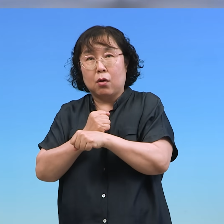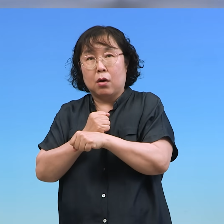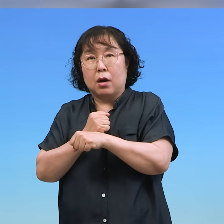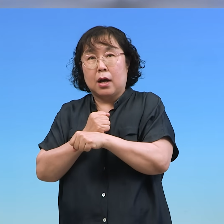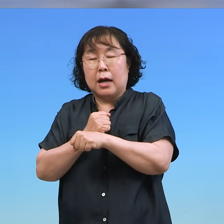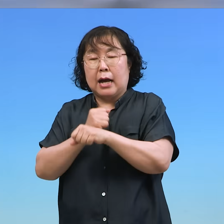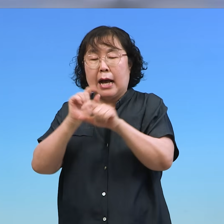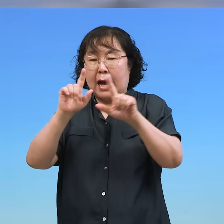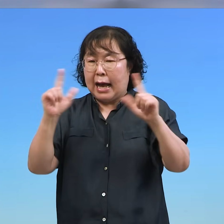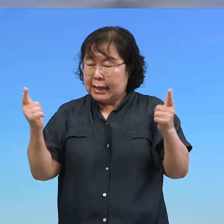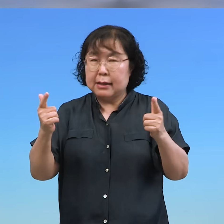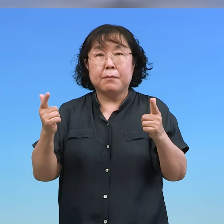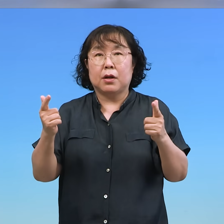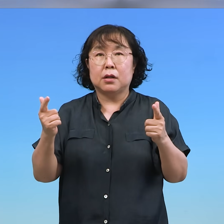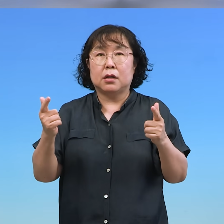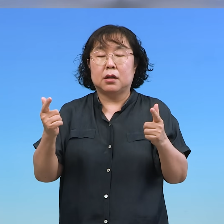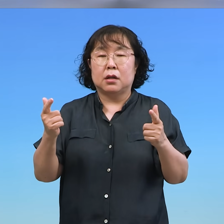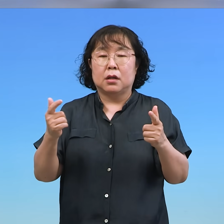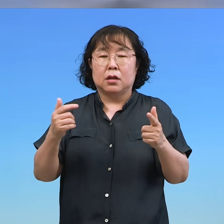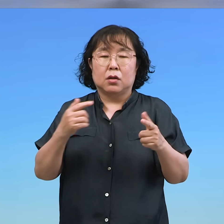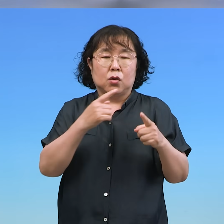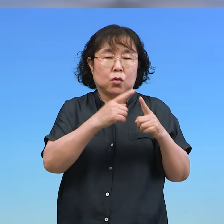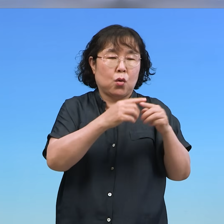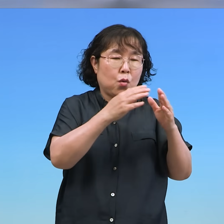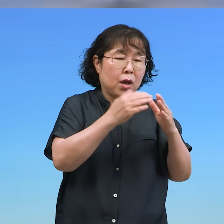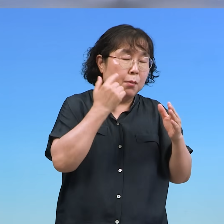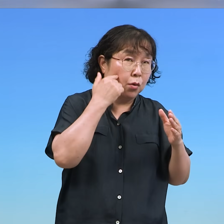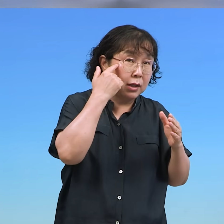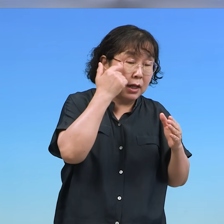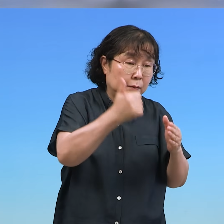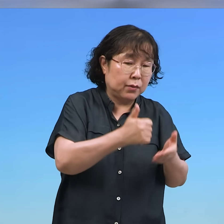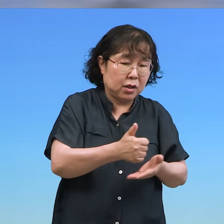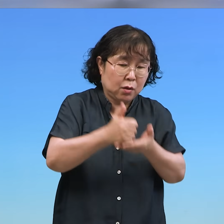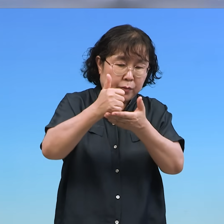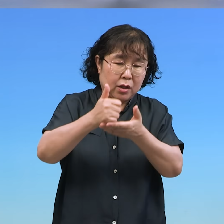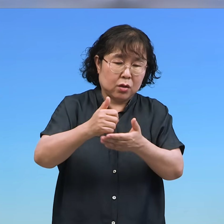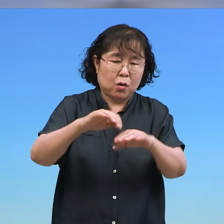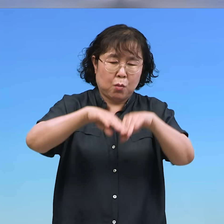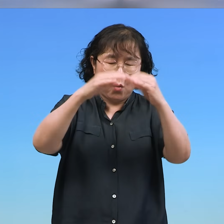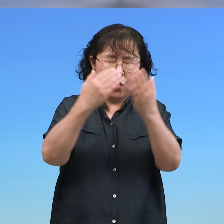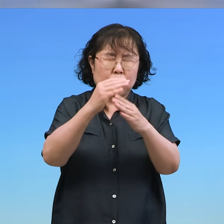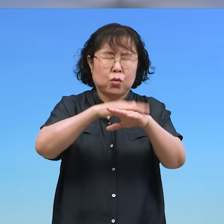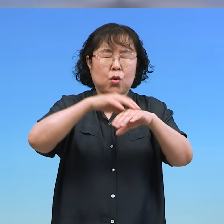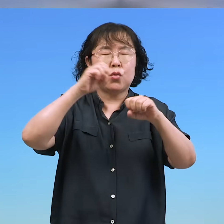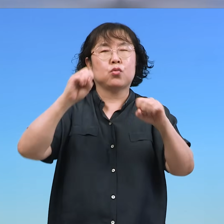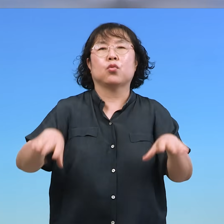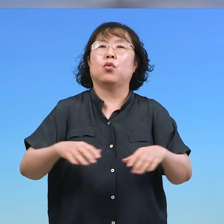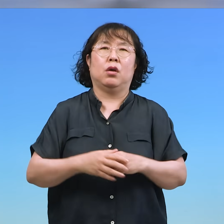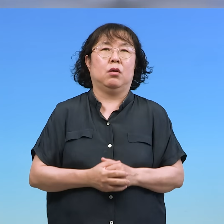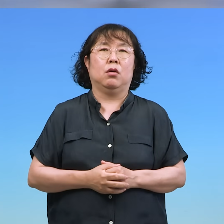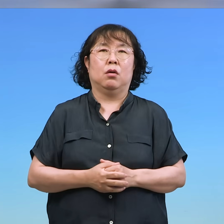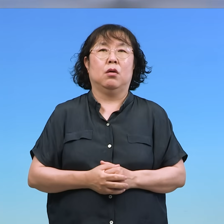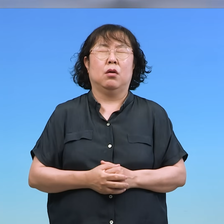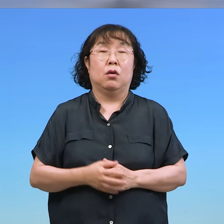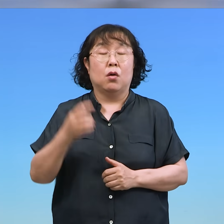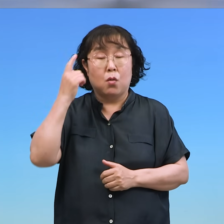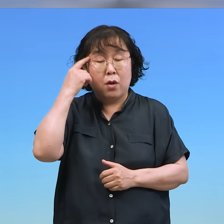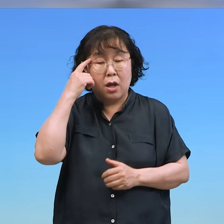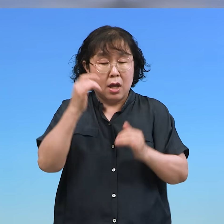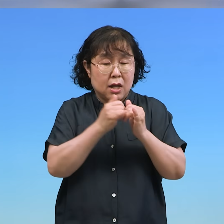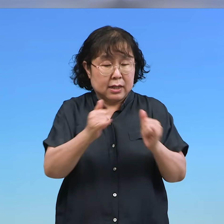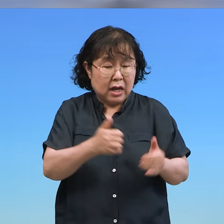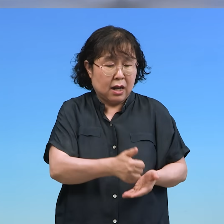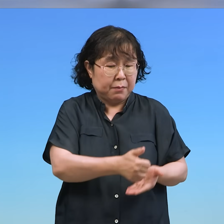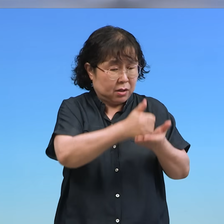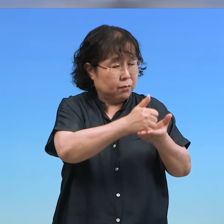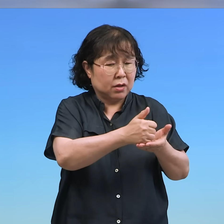이거 전부 다 이게 말짱 헛거예요. 이게 꽝이에요, 꽝. 왜 그렇습니까? 제가 창조주가